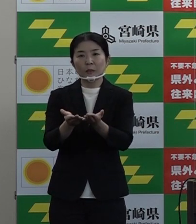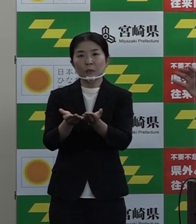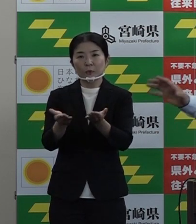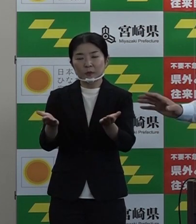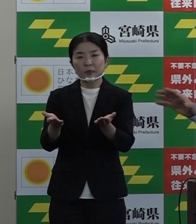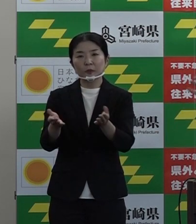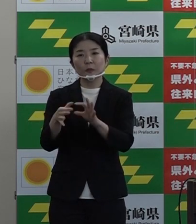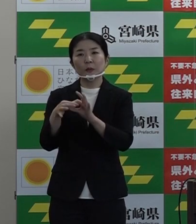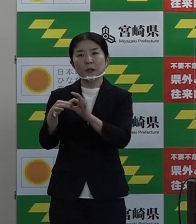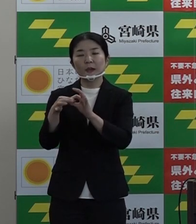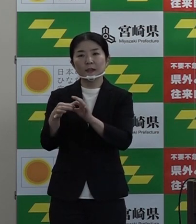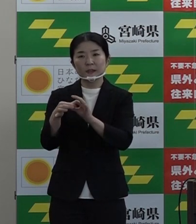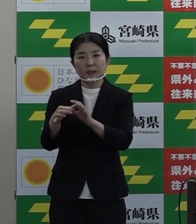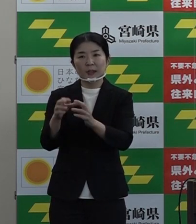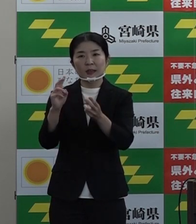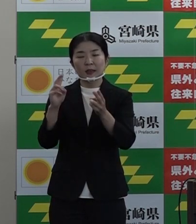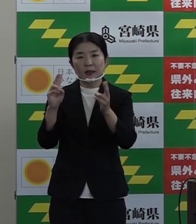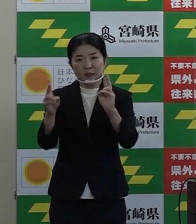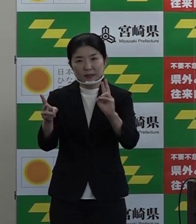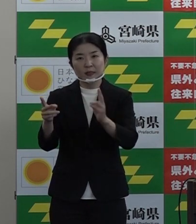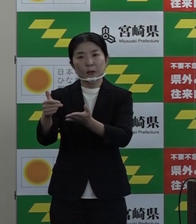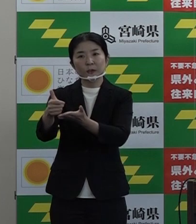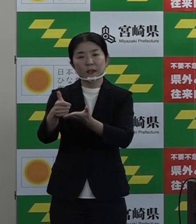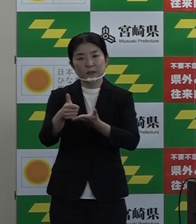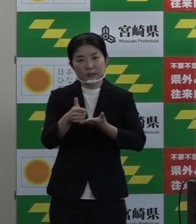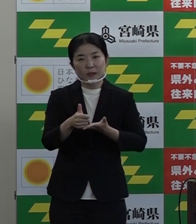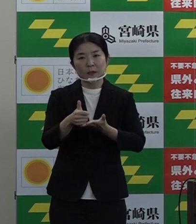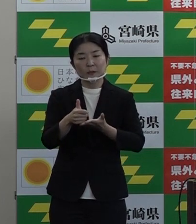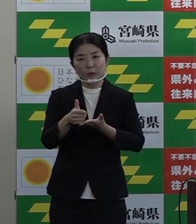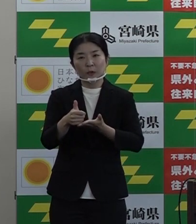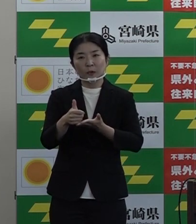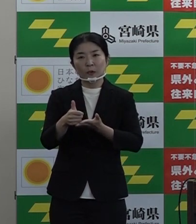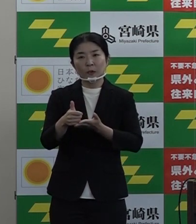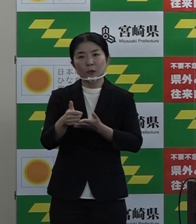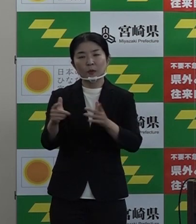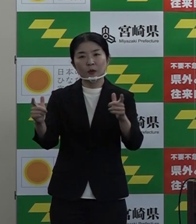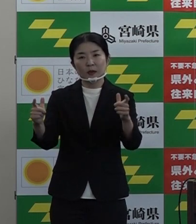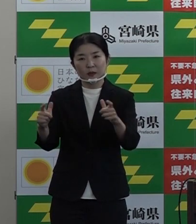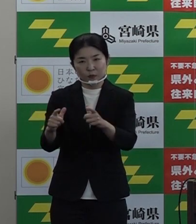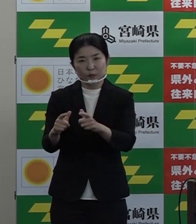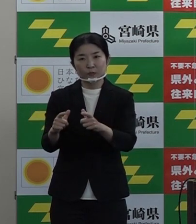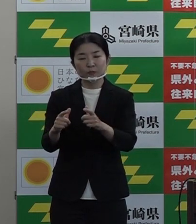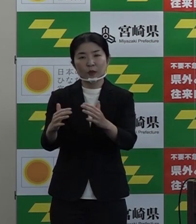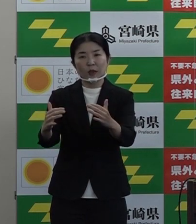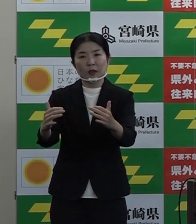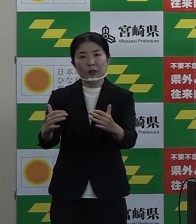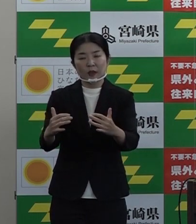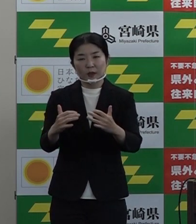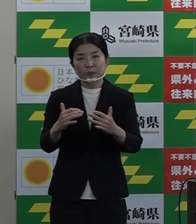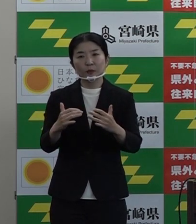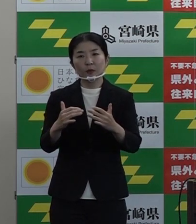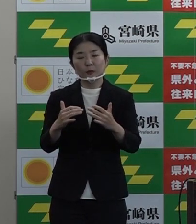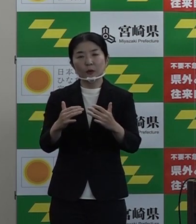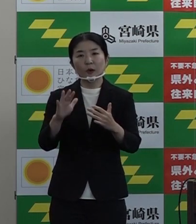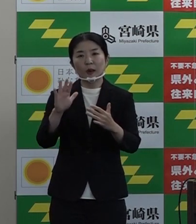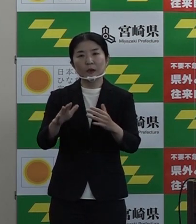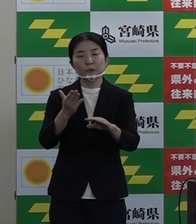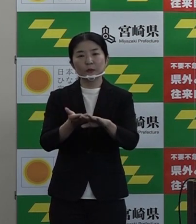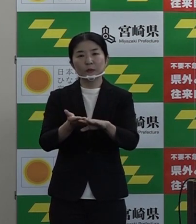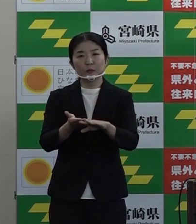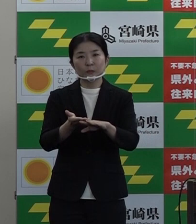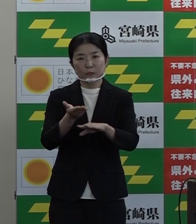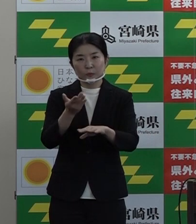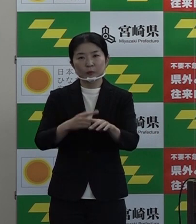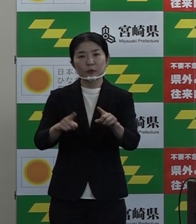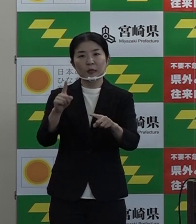る、またそういうところからの観光客も受けることができないということで大きな影響を受けているというか、上にですね、本県とし